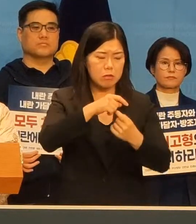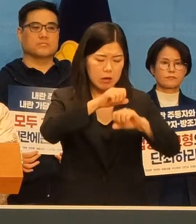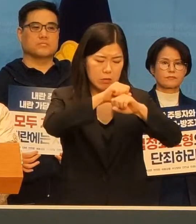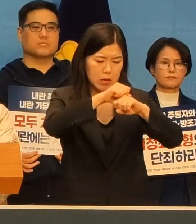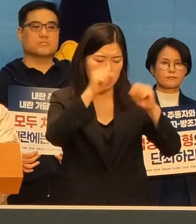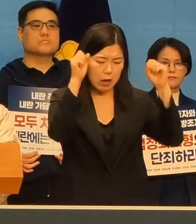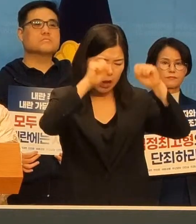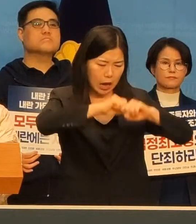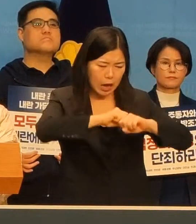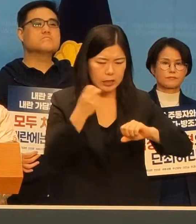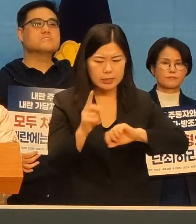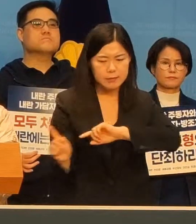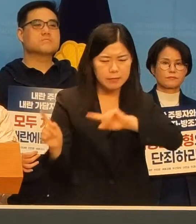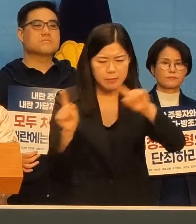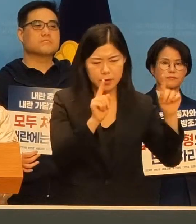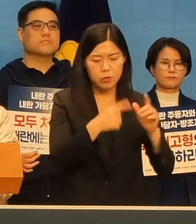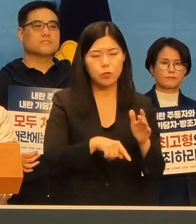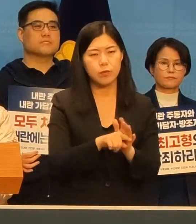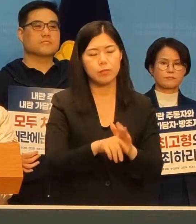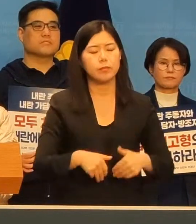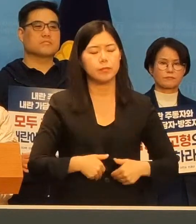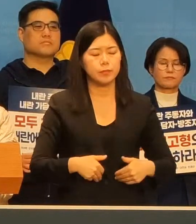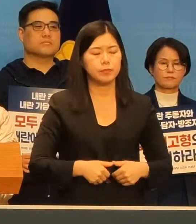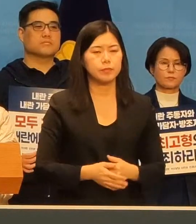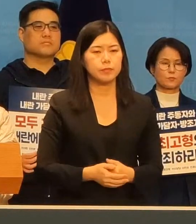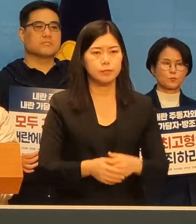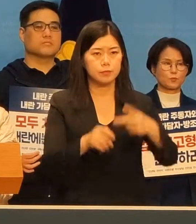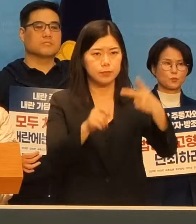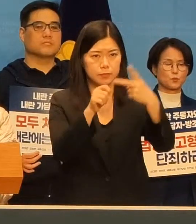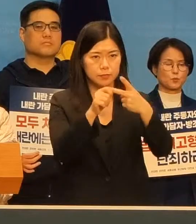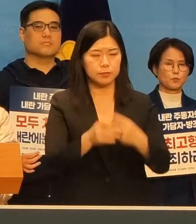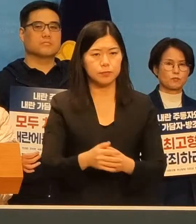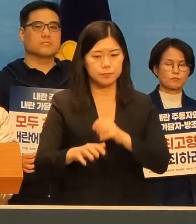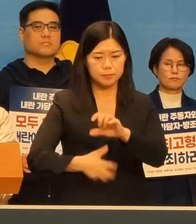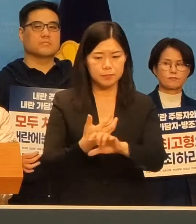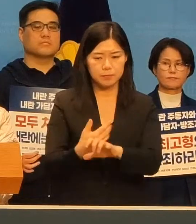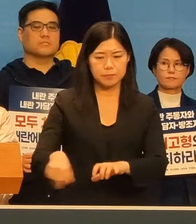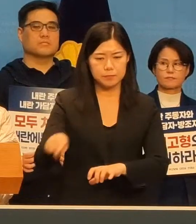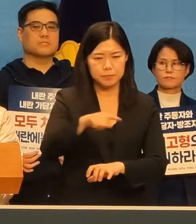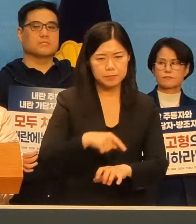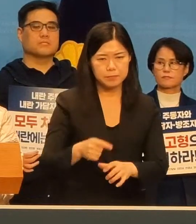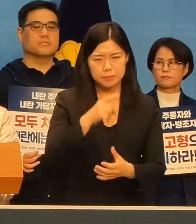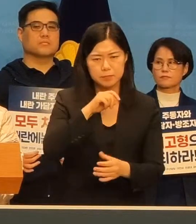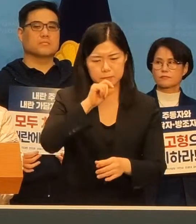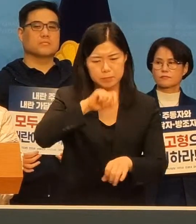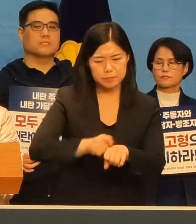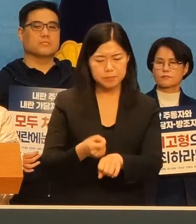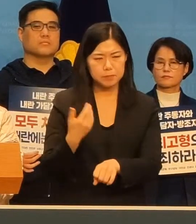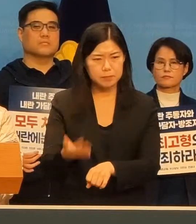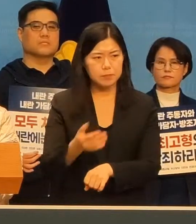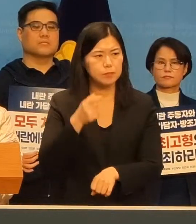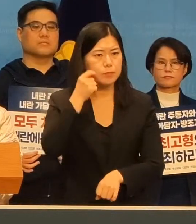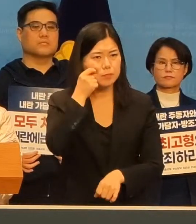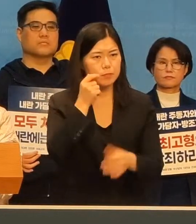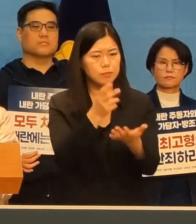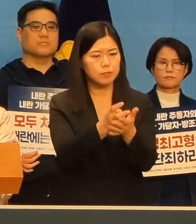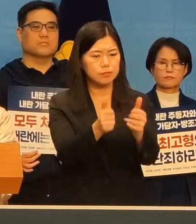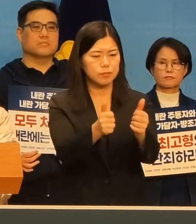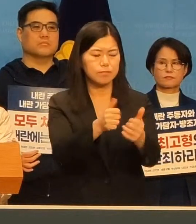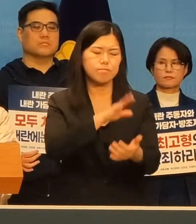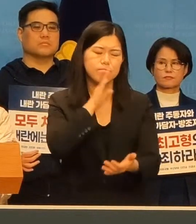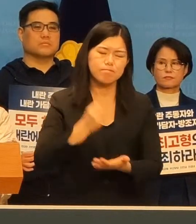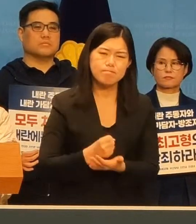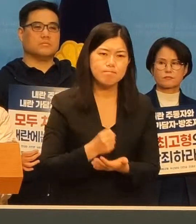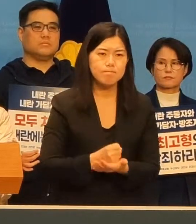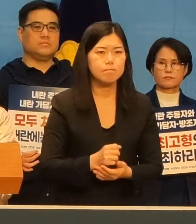바로 세우는 유일한 정의의 길입니다. 둘째, 내란 세력을 제대로 단죄하지 않고 있는 사법부를